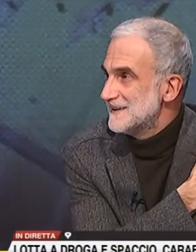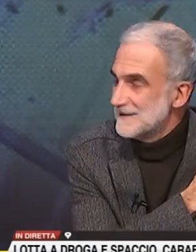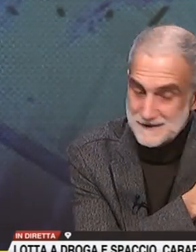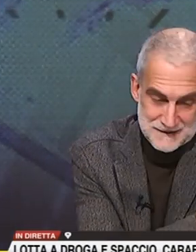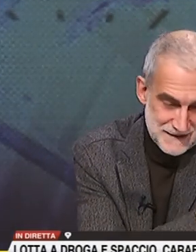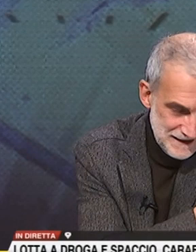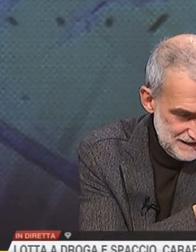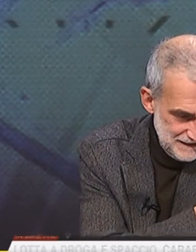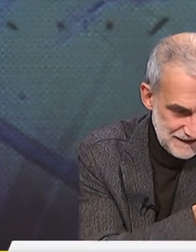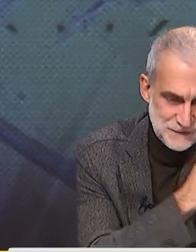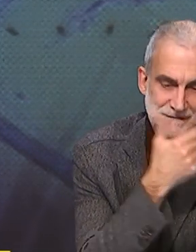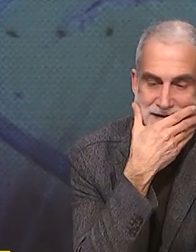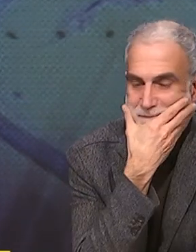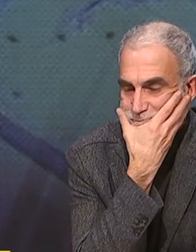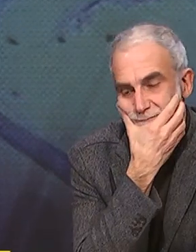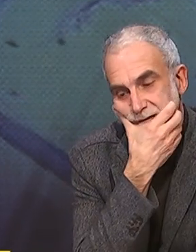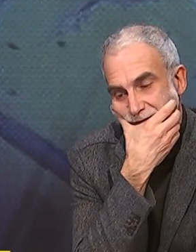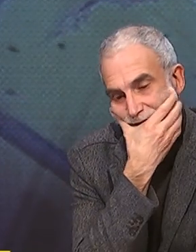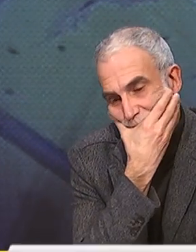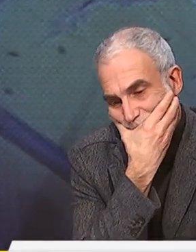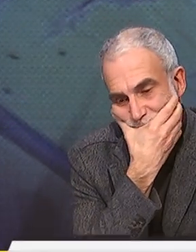chiariamo subito, non sì, è così. Credo che